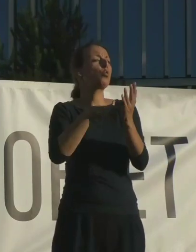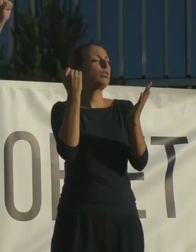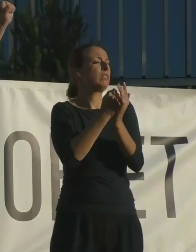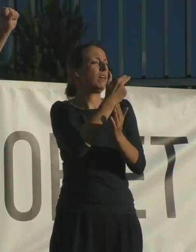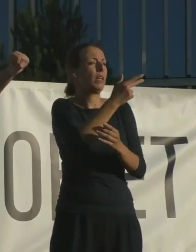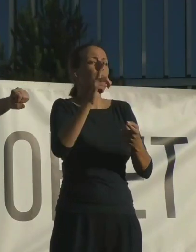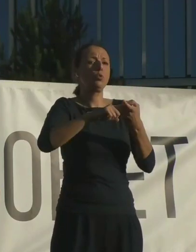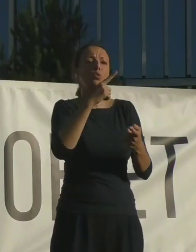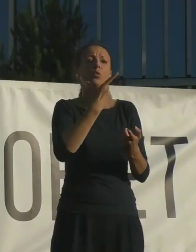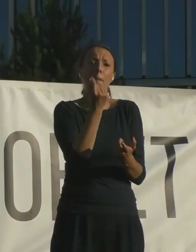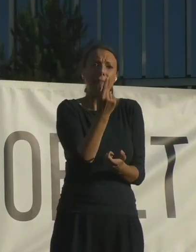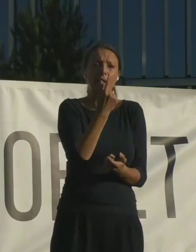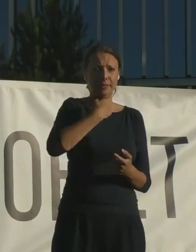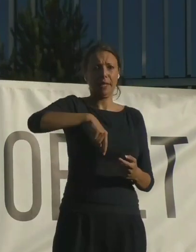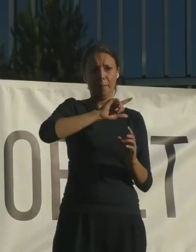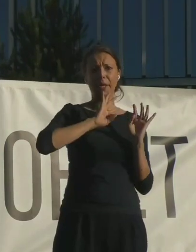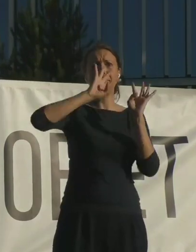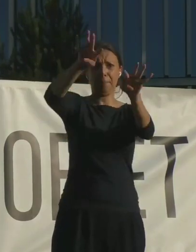partnerskich. Do zobaczenia.